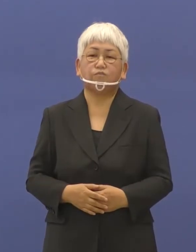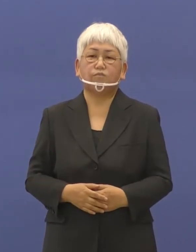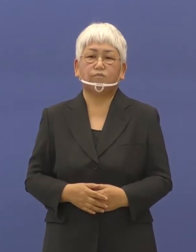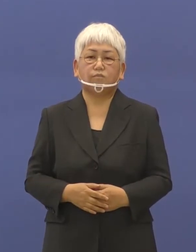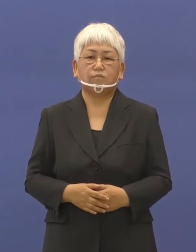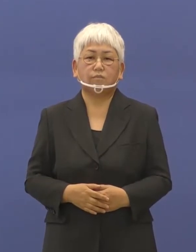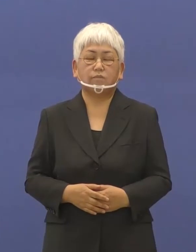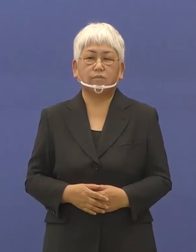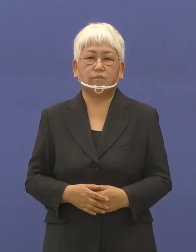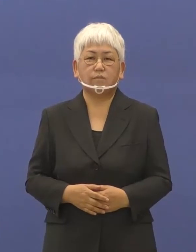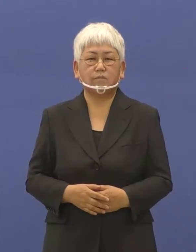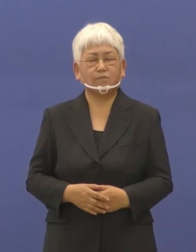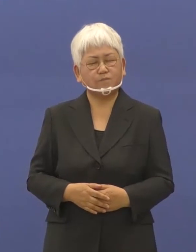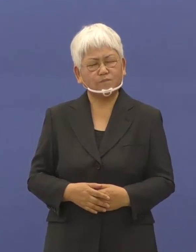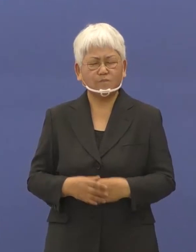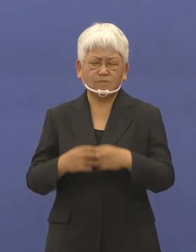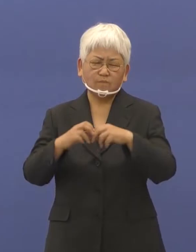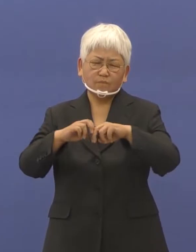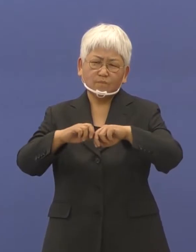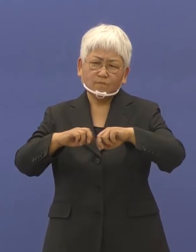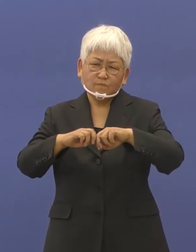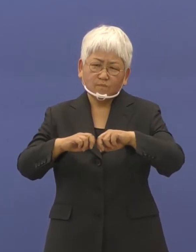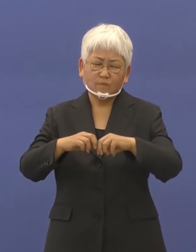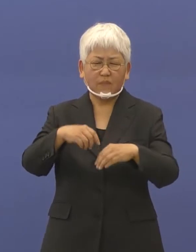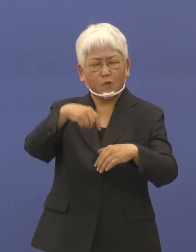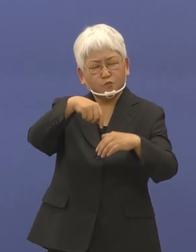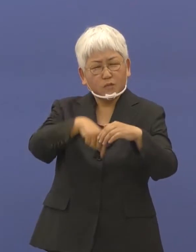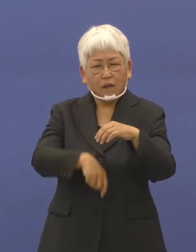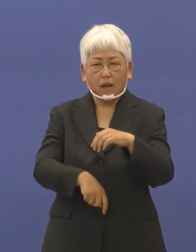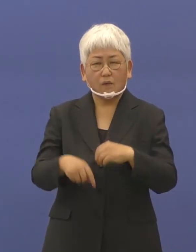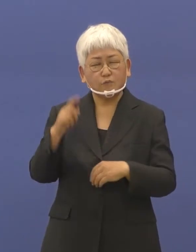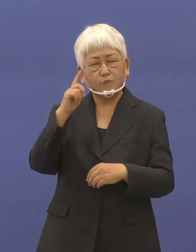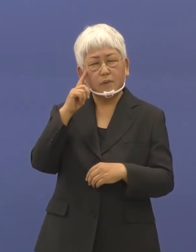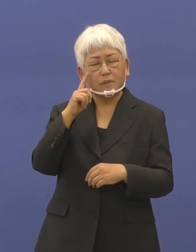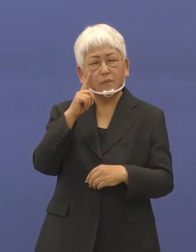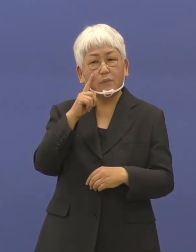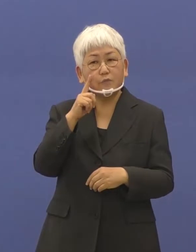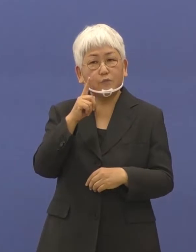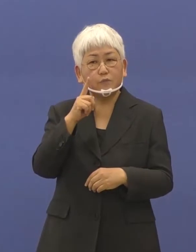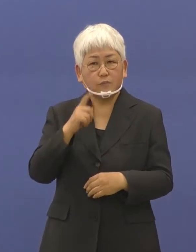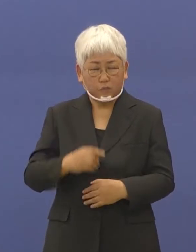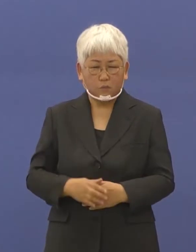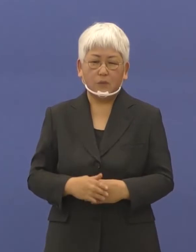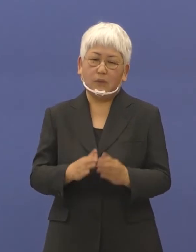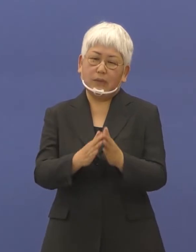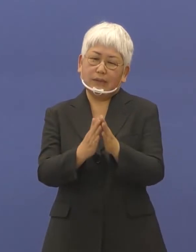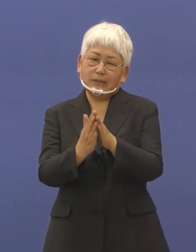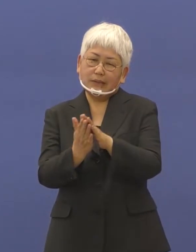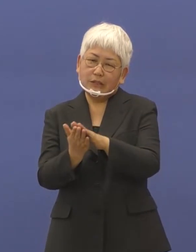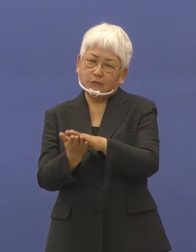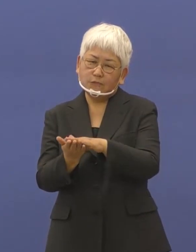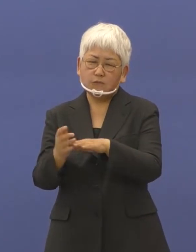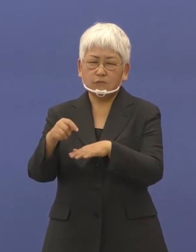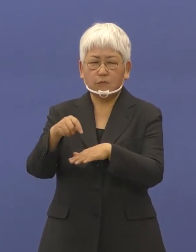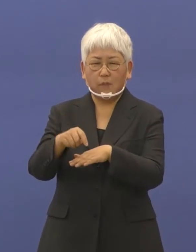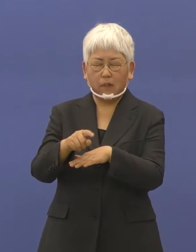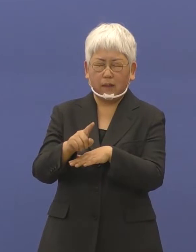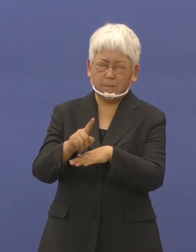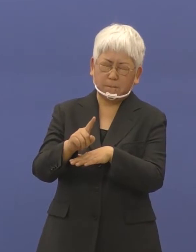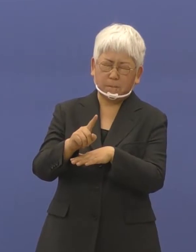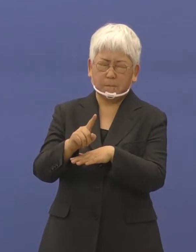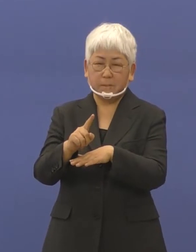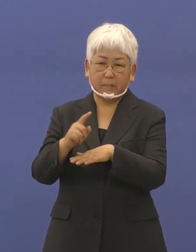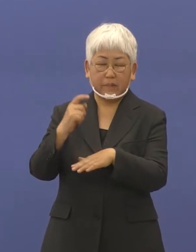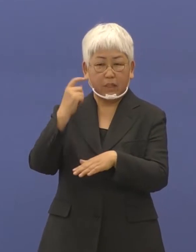よく考え始めると死の意味っていうのは結構こう考えても結論が出ないようなところがあるの